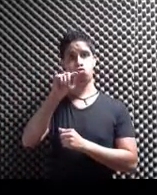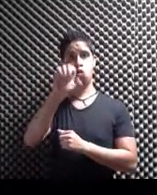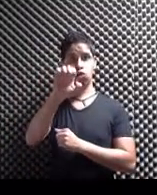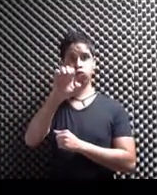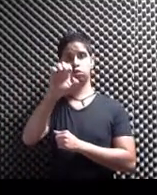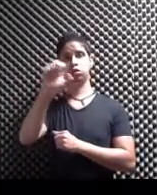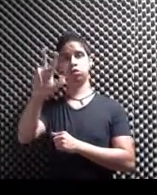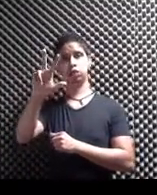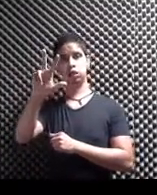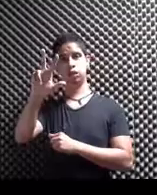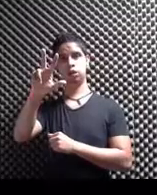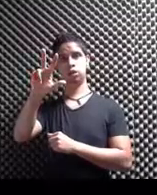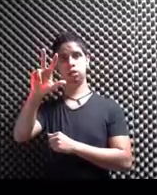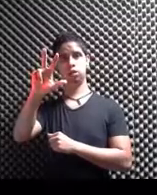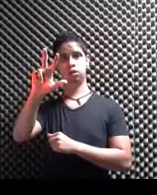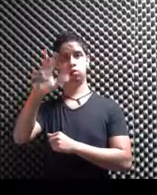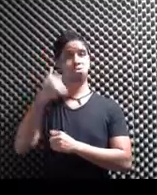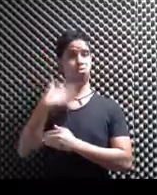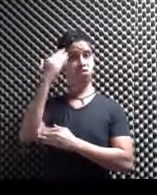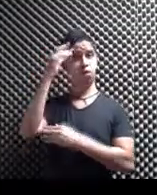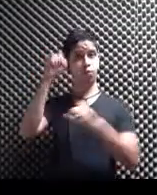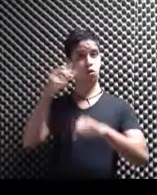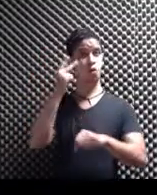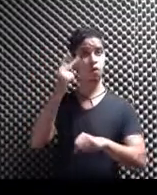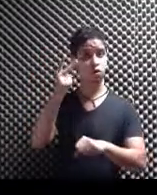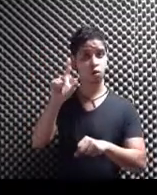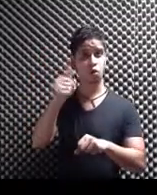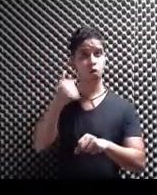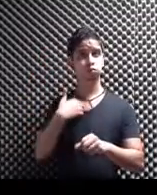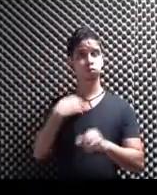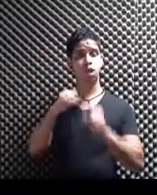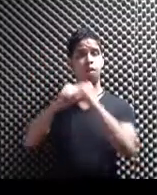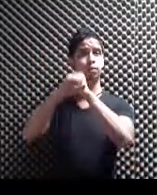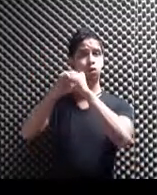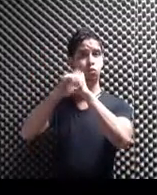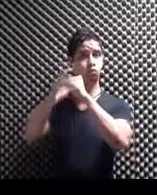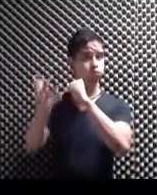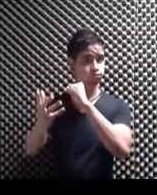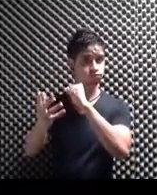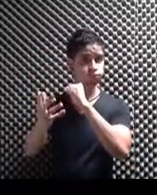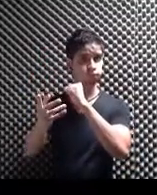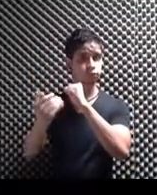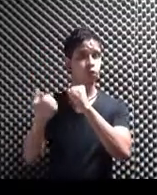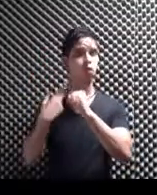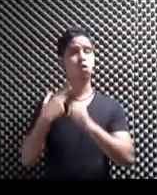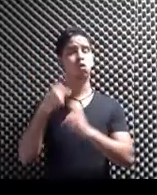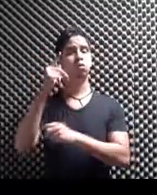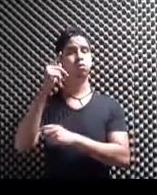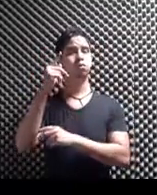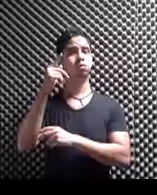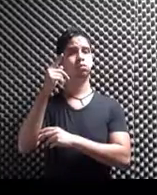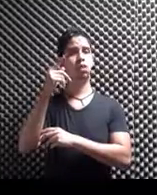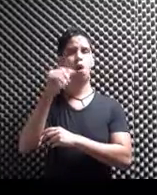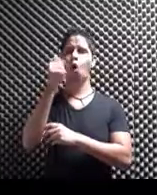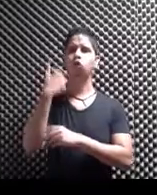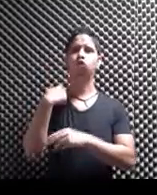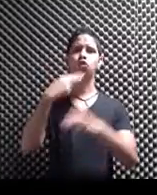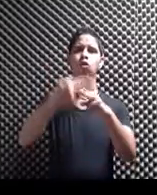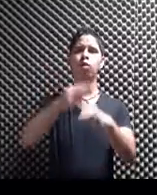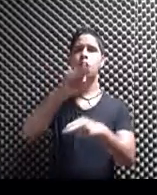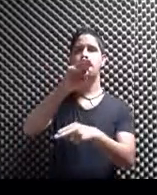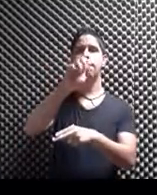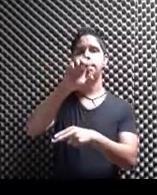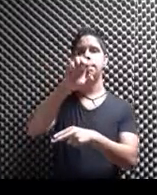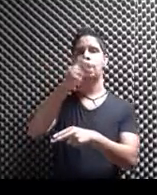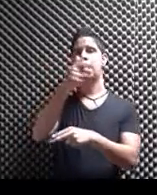han podido ver en algún anuncio, pero es un teléfono que incluso hay otro que le dicen el Mega por lo grande que